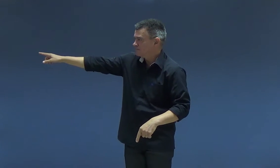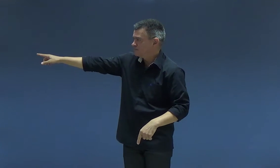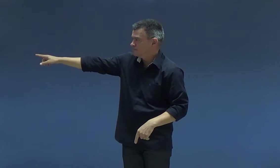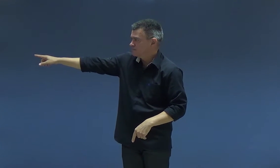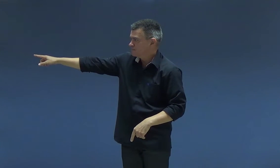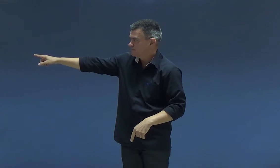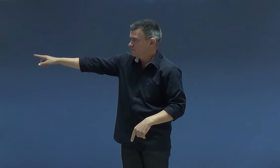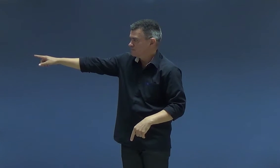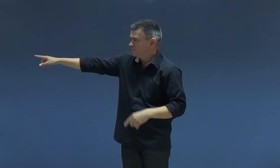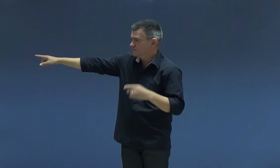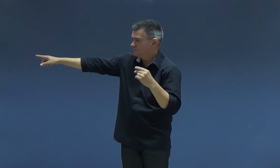gente.